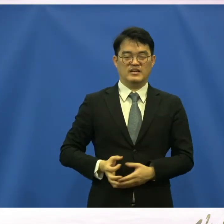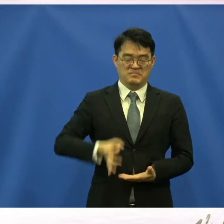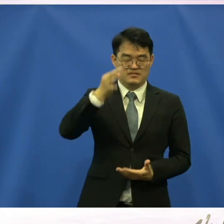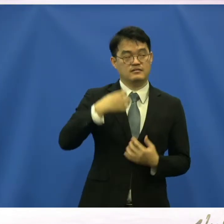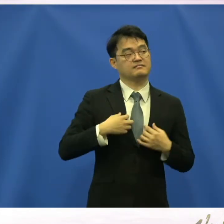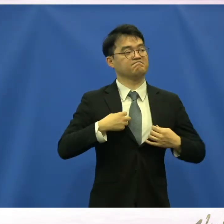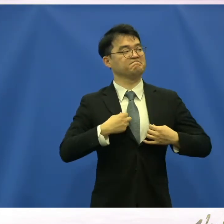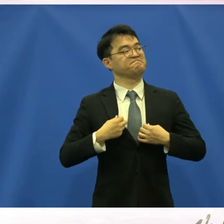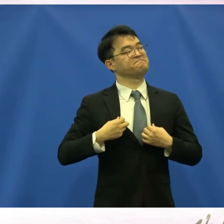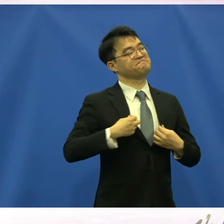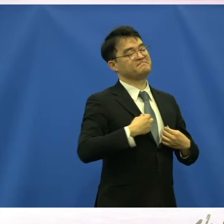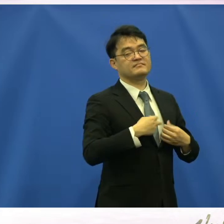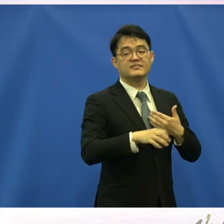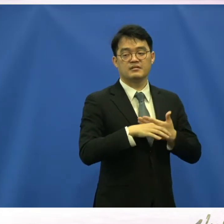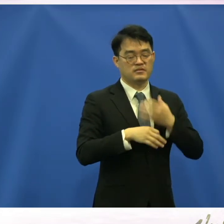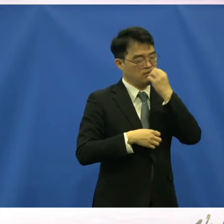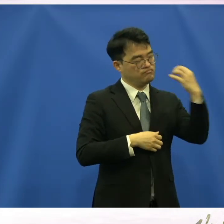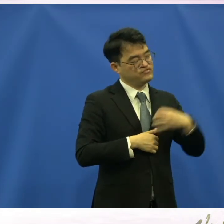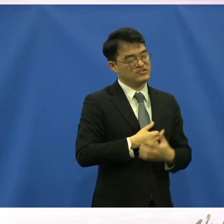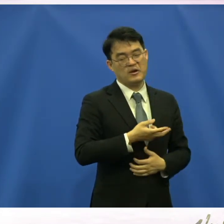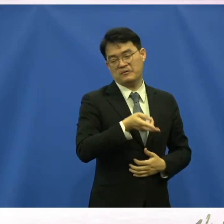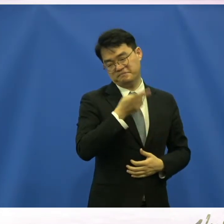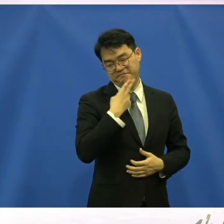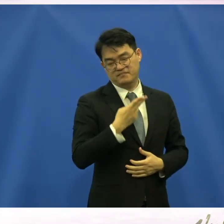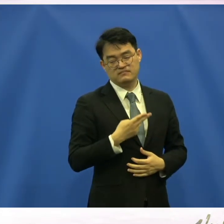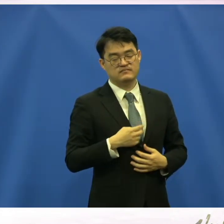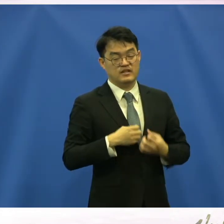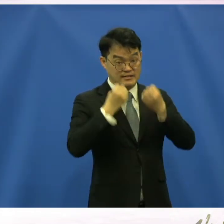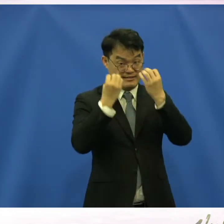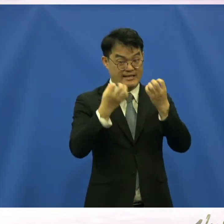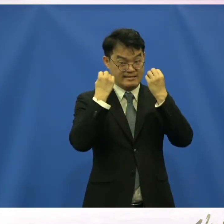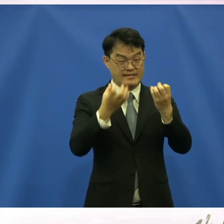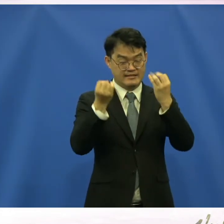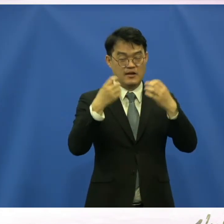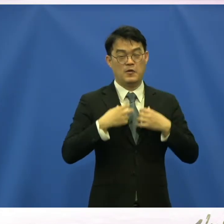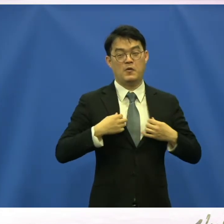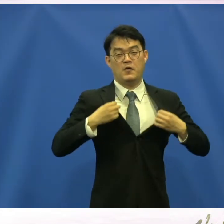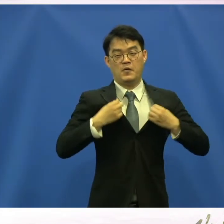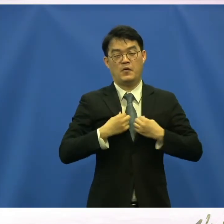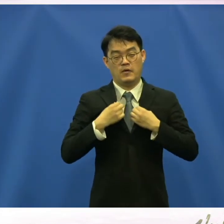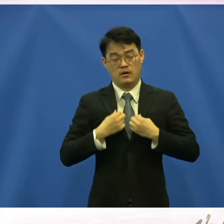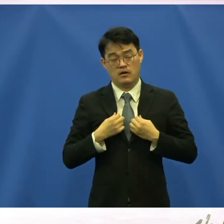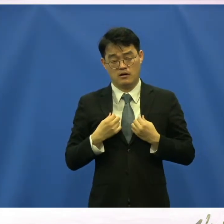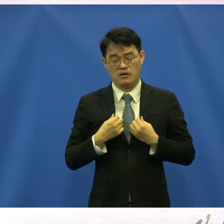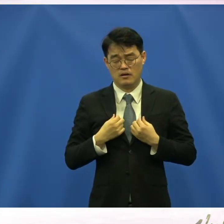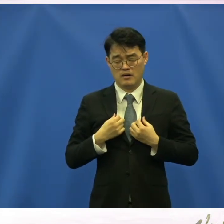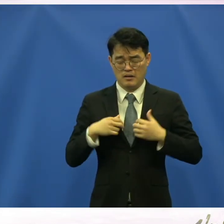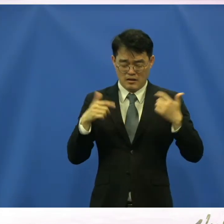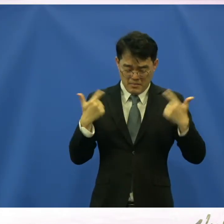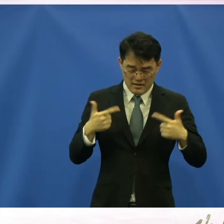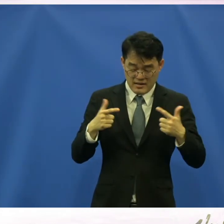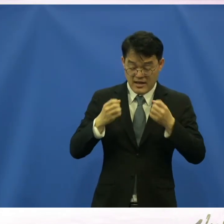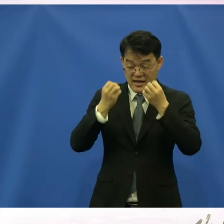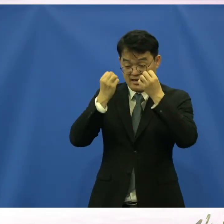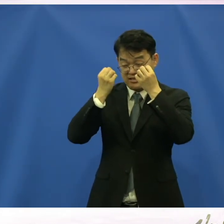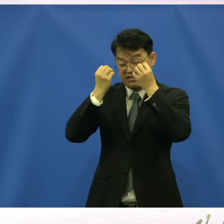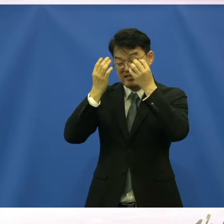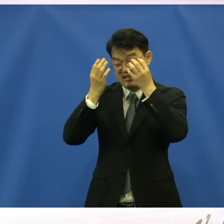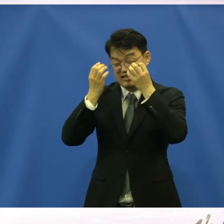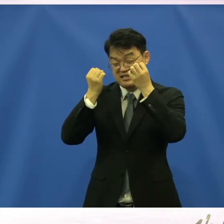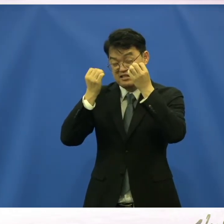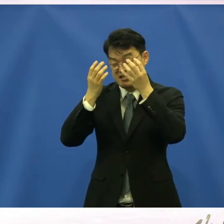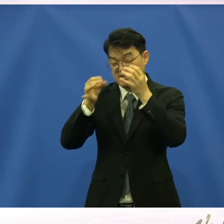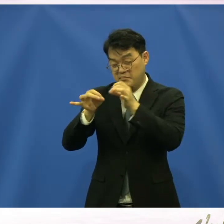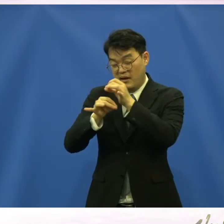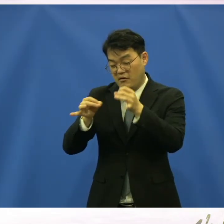내가 계속 새 옷을 입어. 그러니까 새 옷을 입으려고 하면 계속 여기 무슨 백화점 계속 가야 된다. 이 카드를 계속